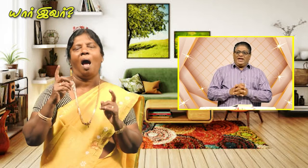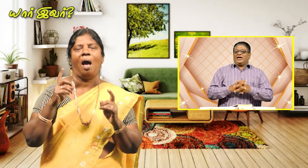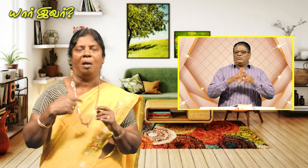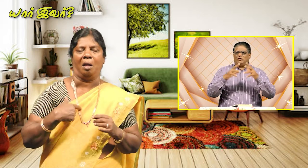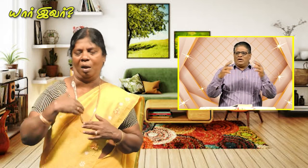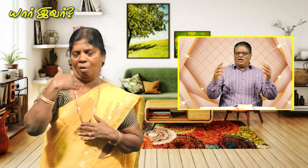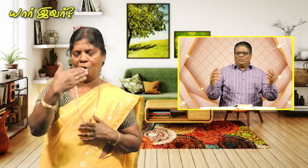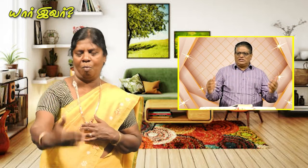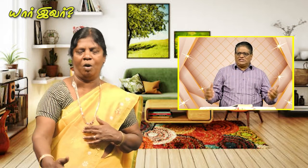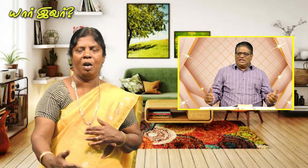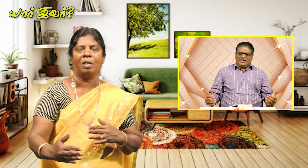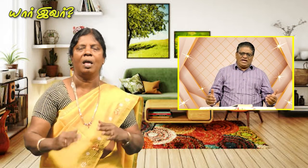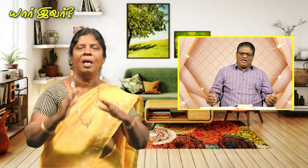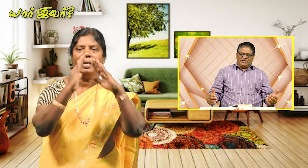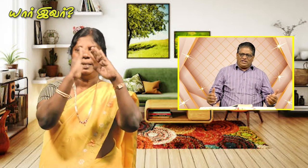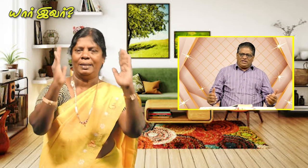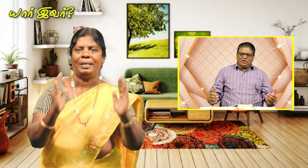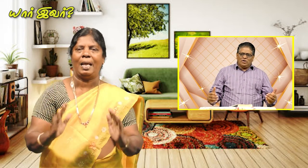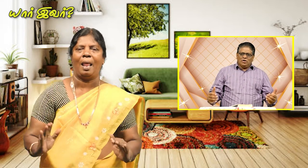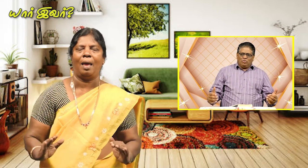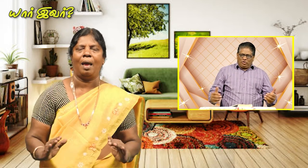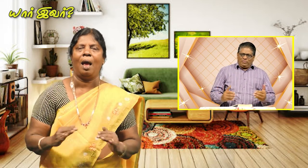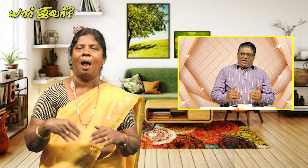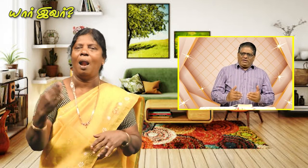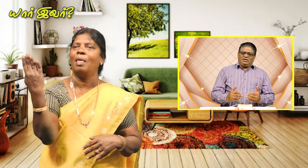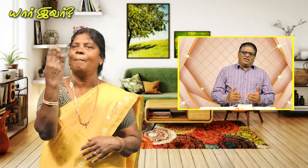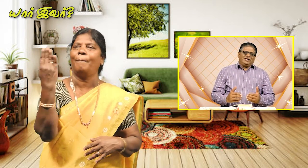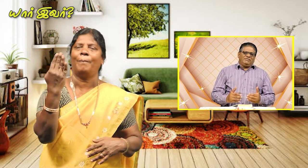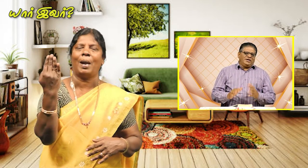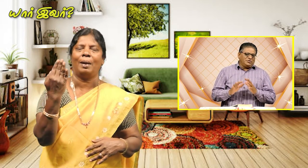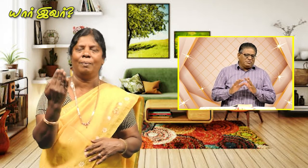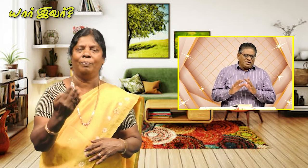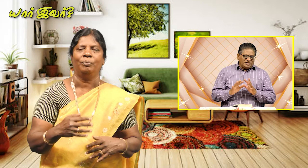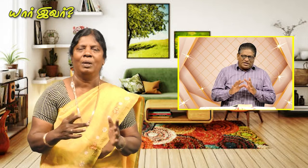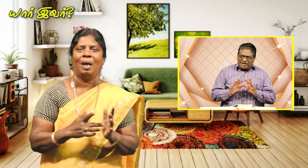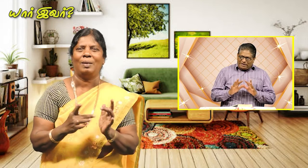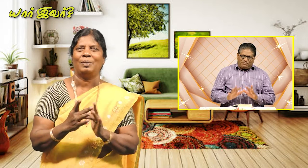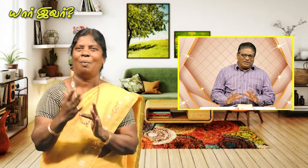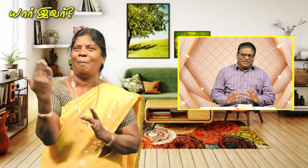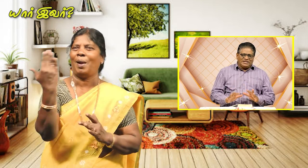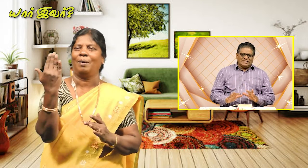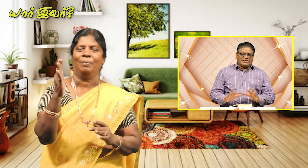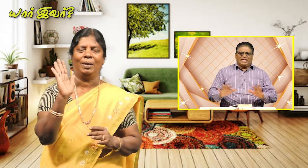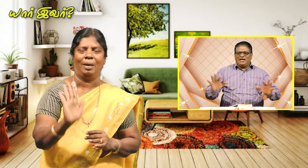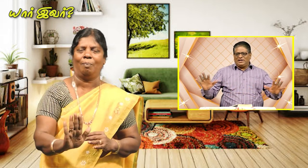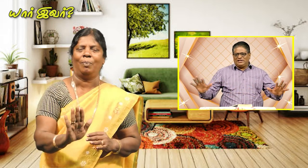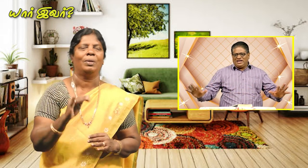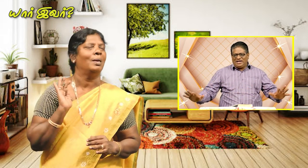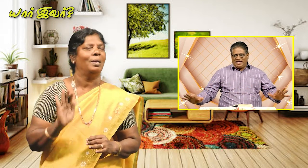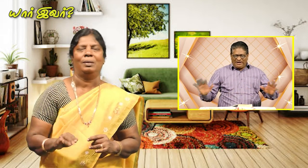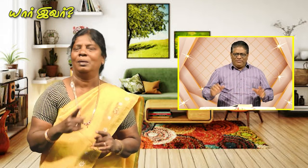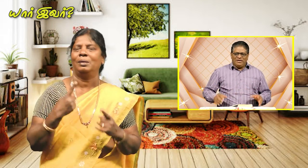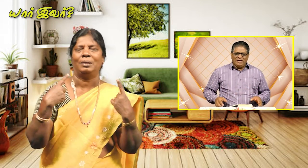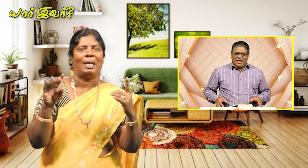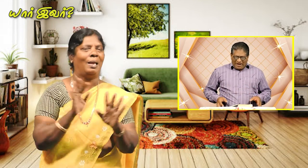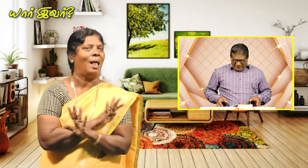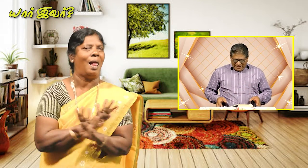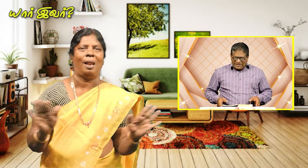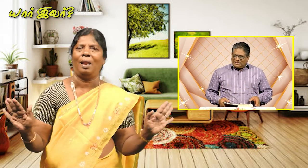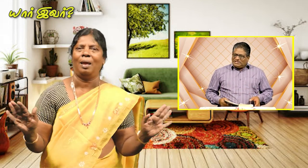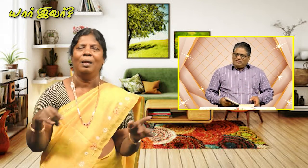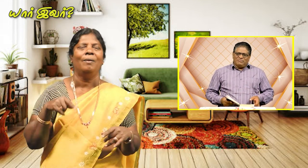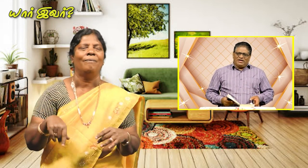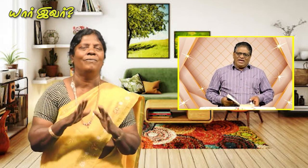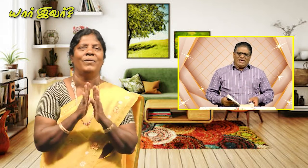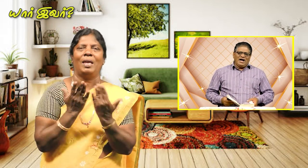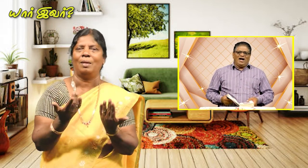வேண்டும். எனக்கு முன்னால் ஒரு சிலை அல்லது ஒரு படம் இருக்க வேண்டும் என்று நினைப்பது சரியானது அல்ல. அதை